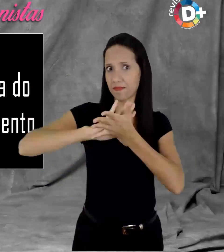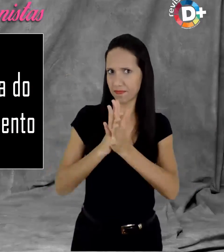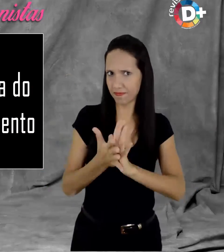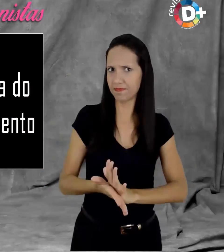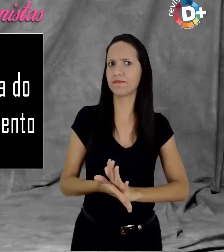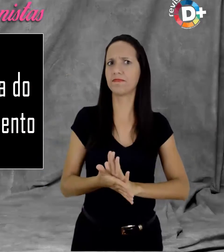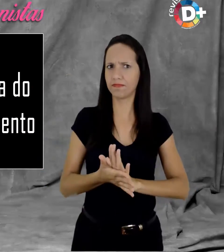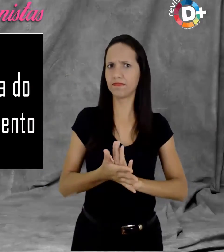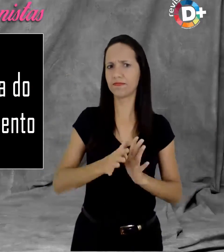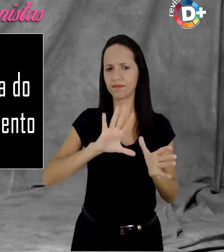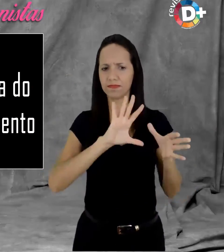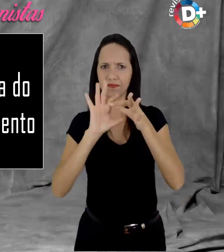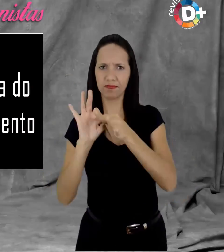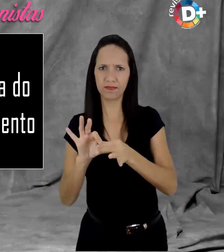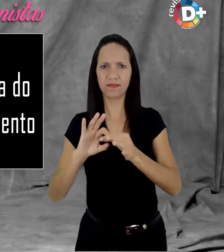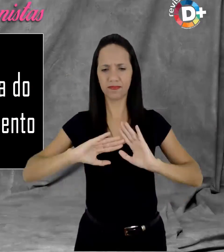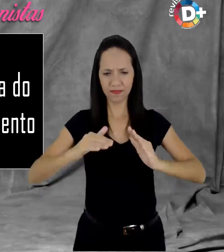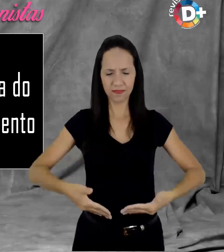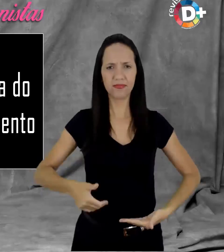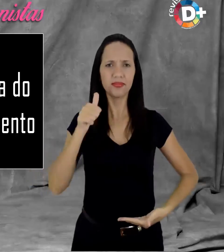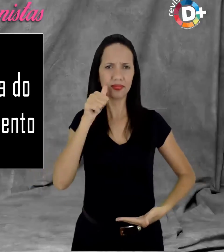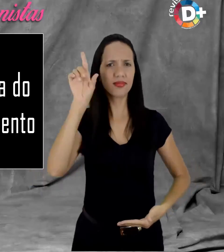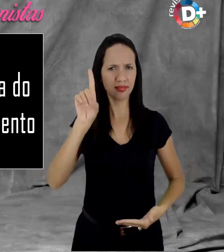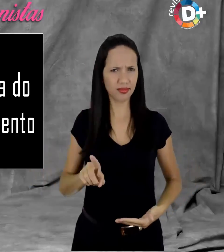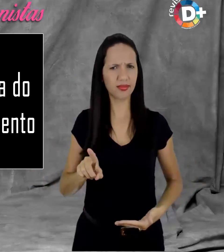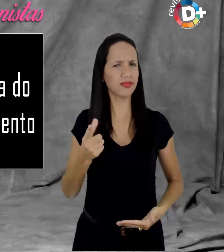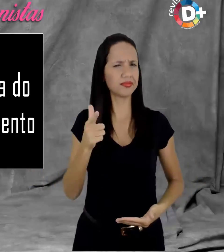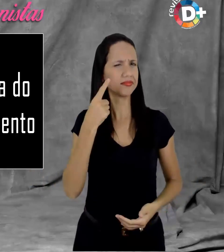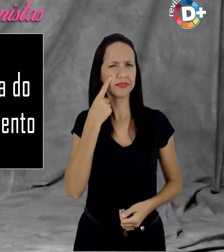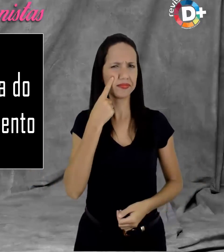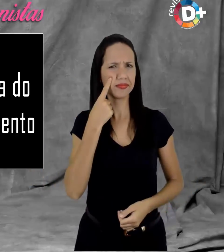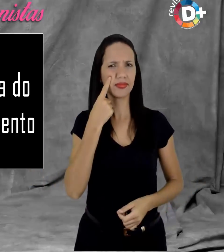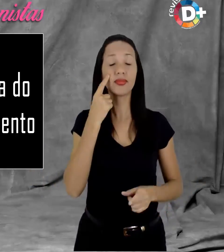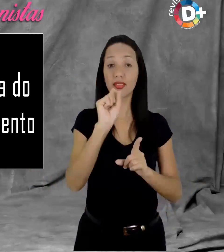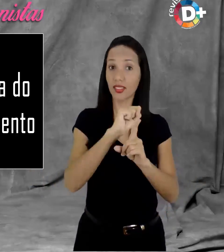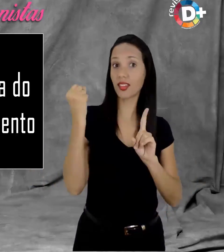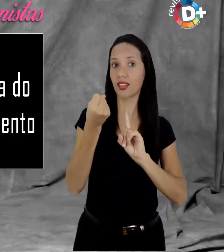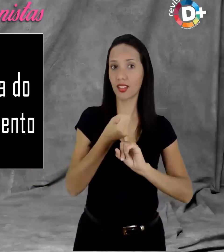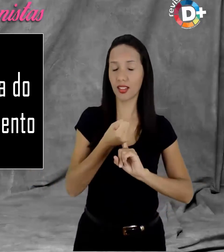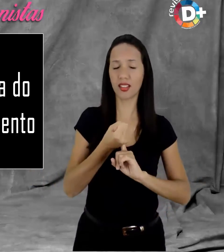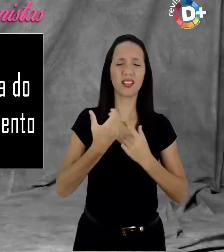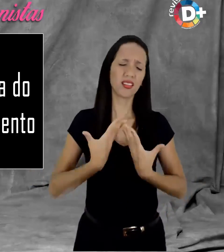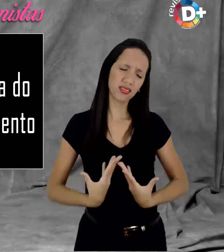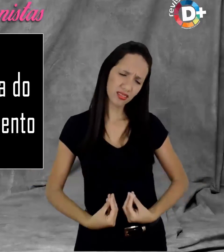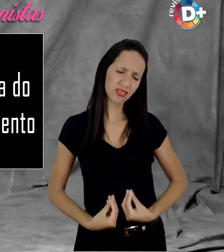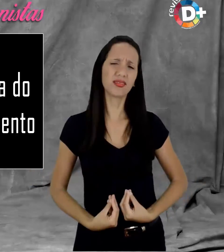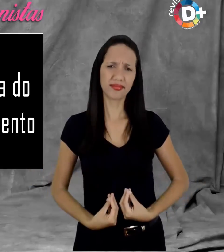à gravidez da mulher com deficiência? Sem dúvida. A sociedade desencoraja muito,